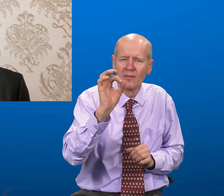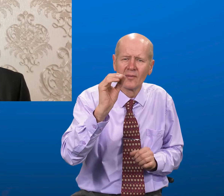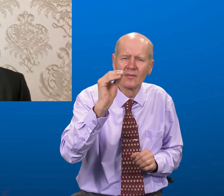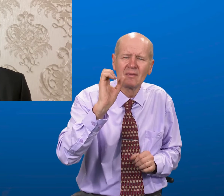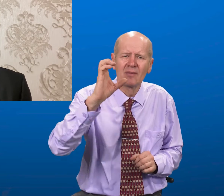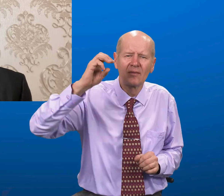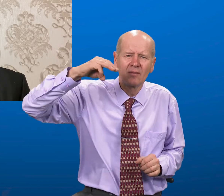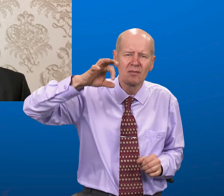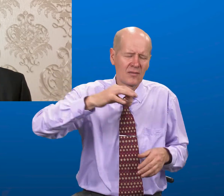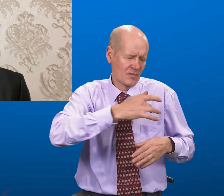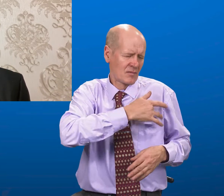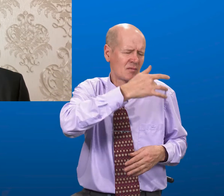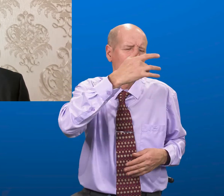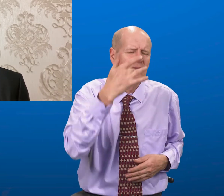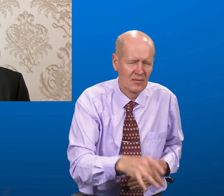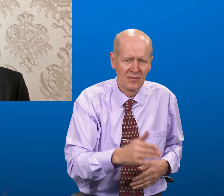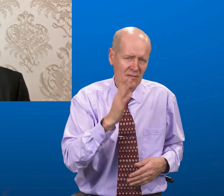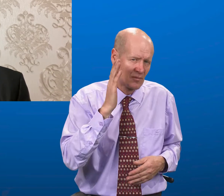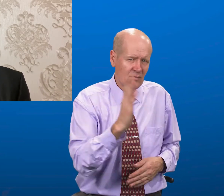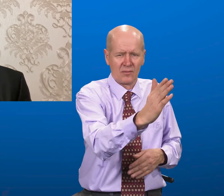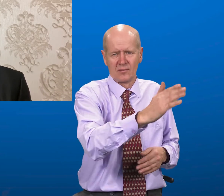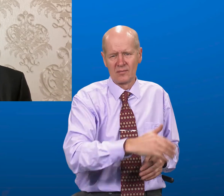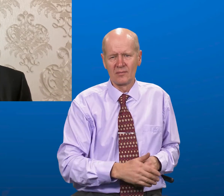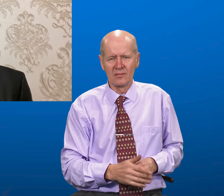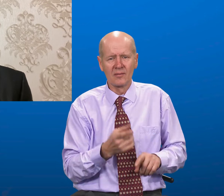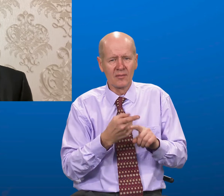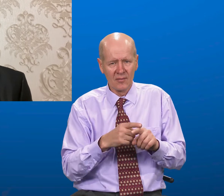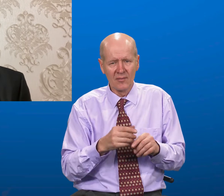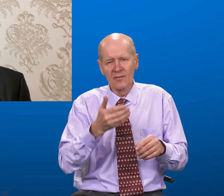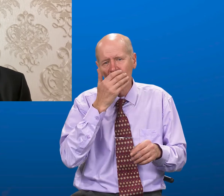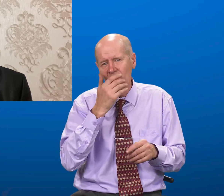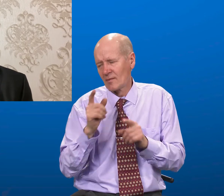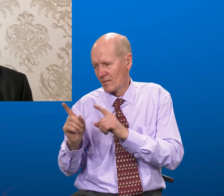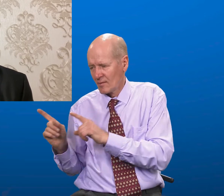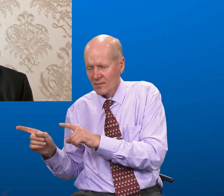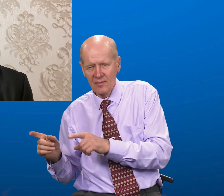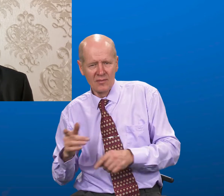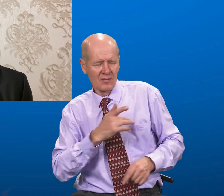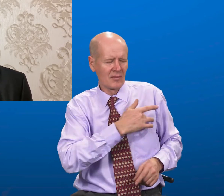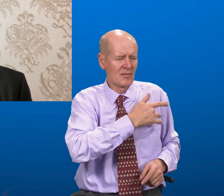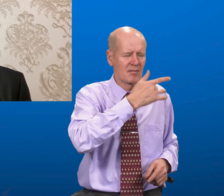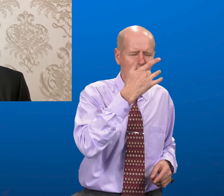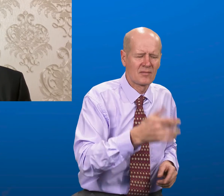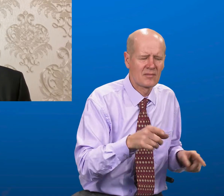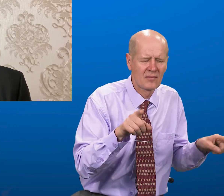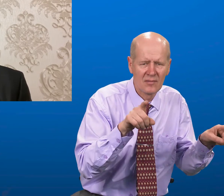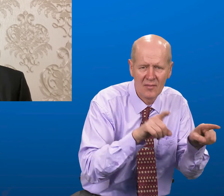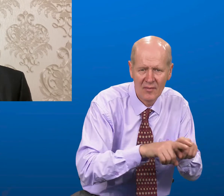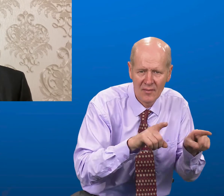даже ожесточаться. Поэтому неудивительно, что фарисеи